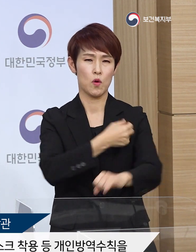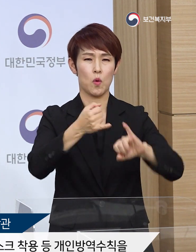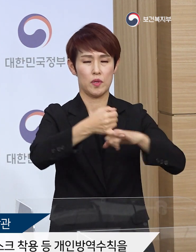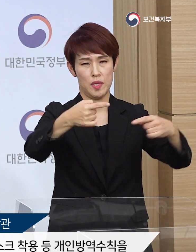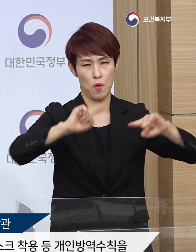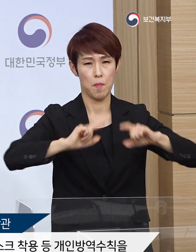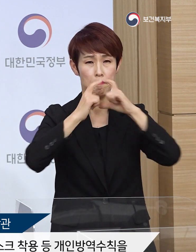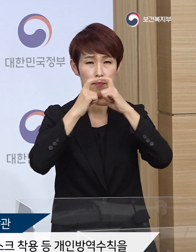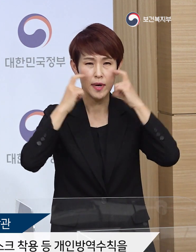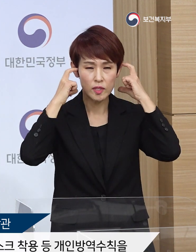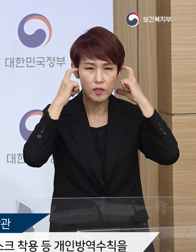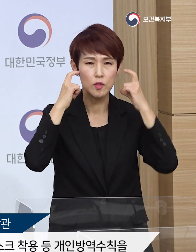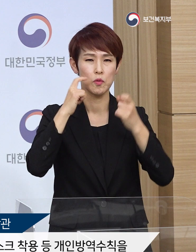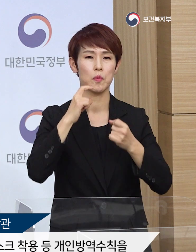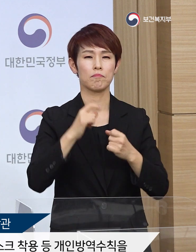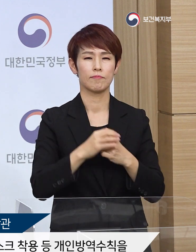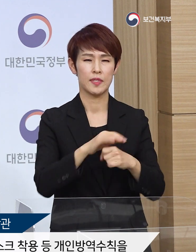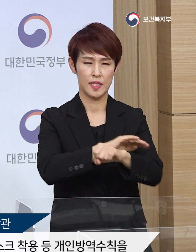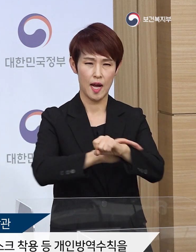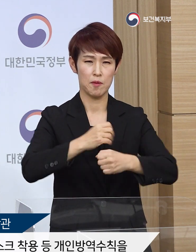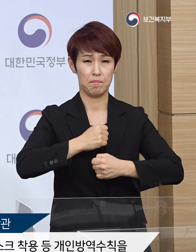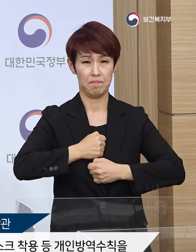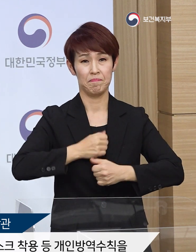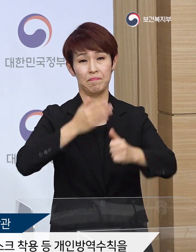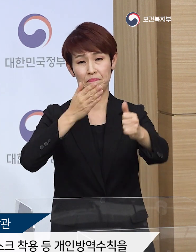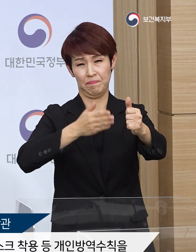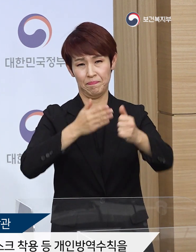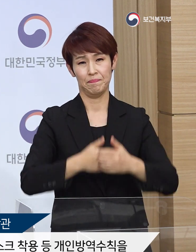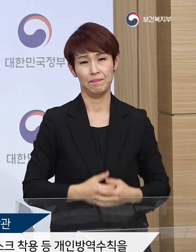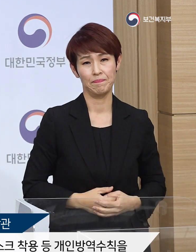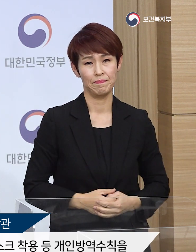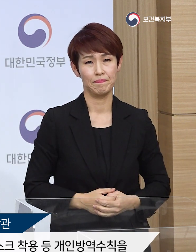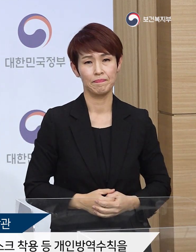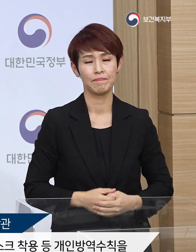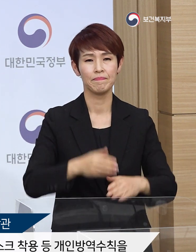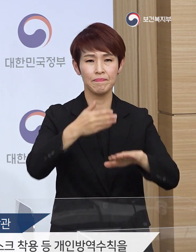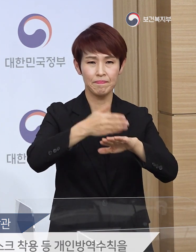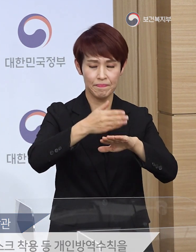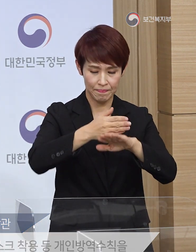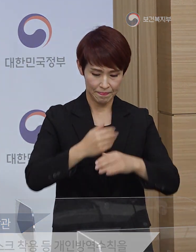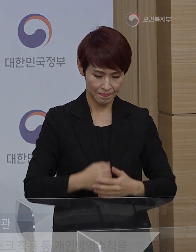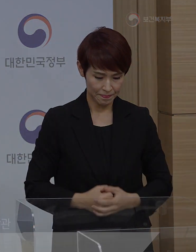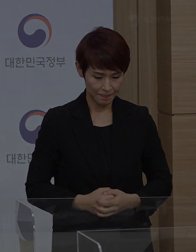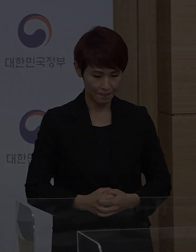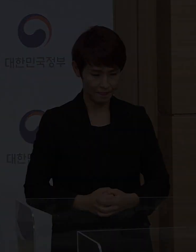마스크 착용 등 개인 방역 수칙을 잘 지켜주시기를 부탁드립니다. 감사합니다.